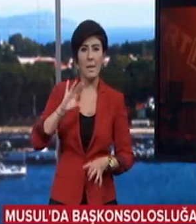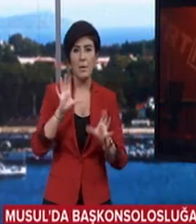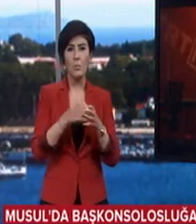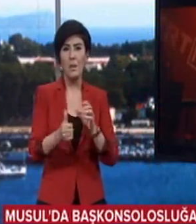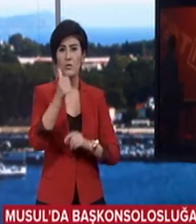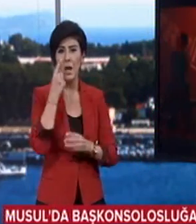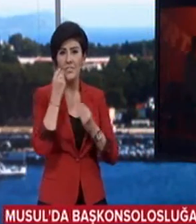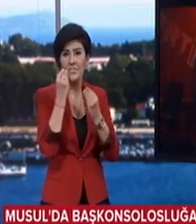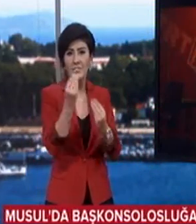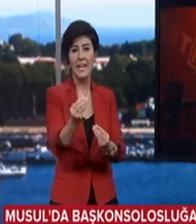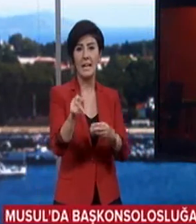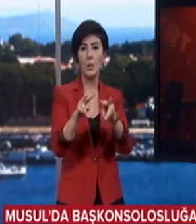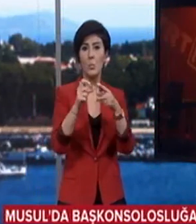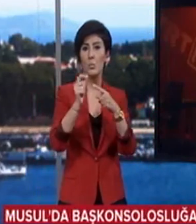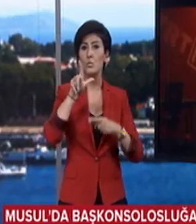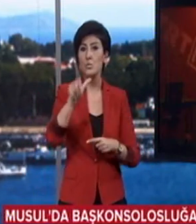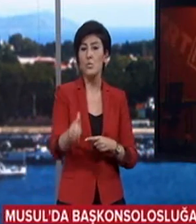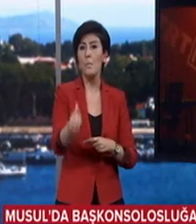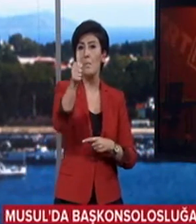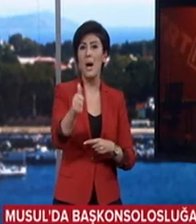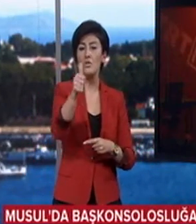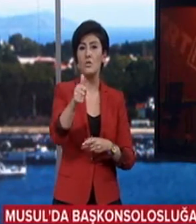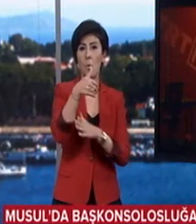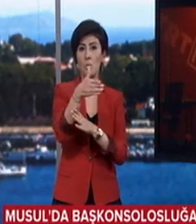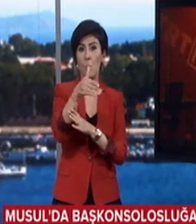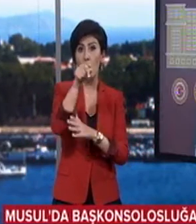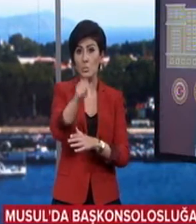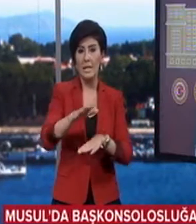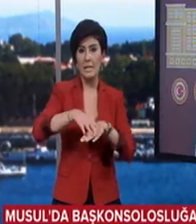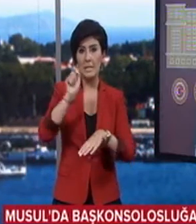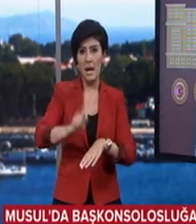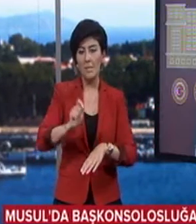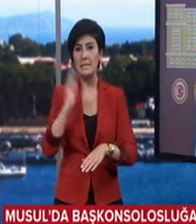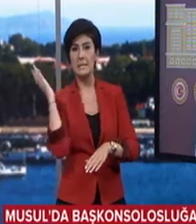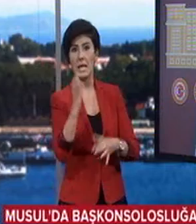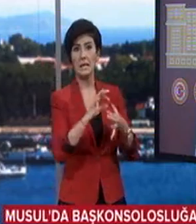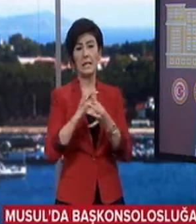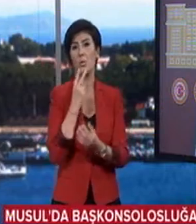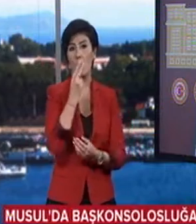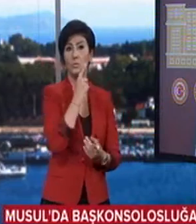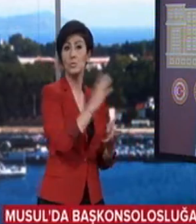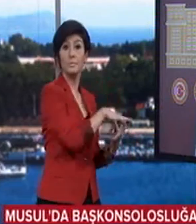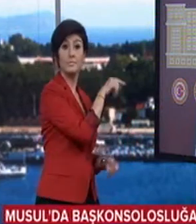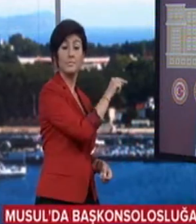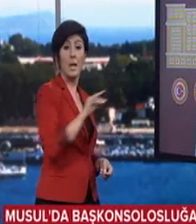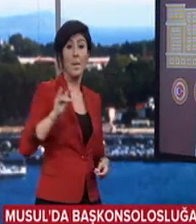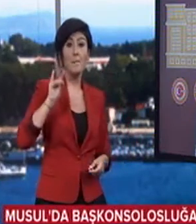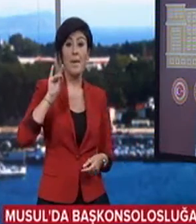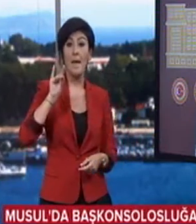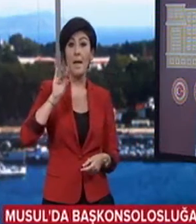MHP Grup Başkan Vekili Oktay Vural, Musul Başkonsolosluğuna yapılan saldırıyla ilgili konuştu. Vural, Milliyetçi